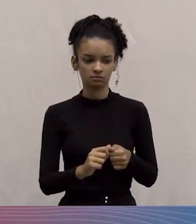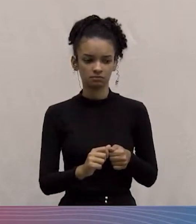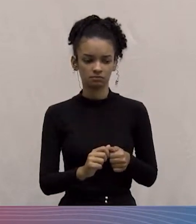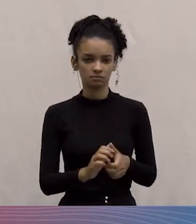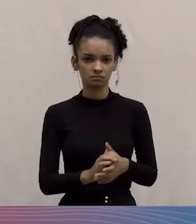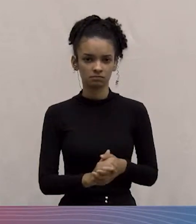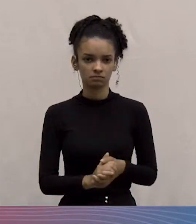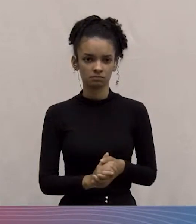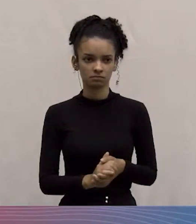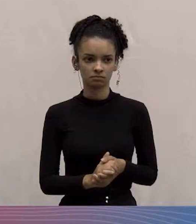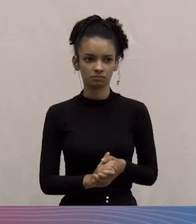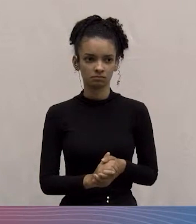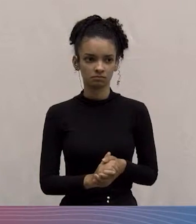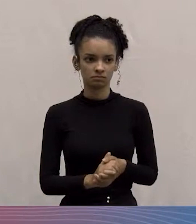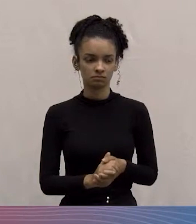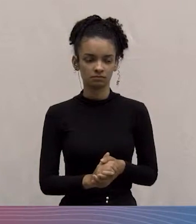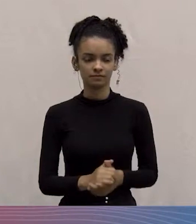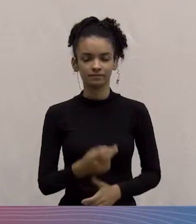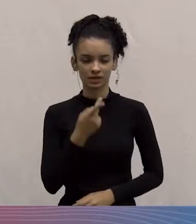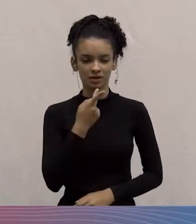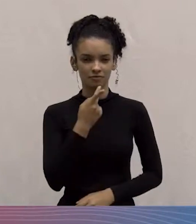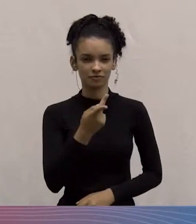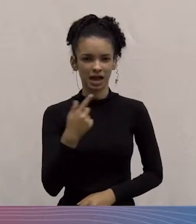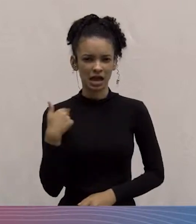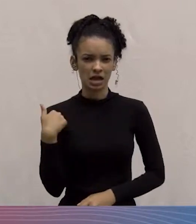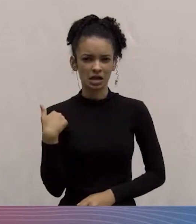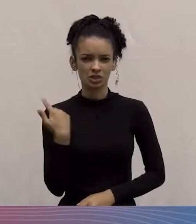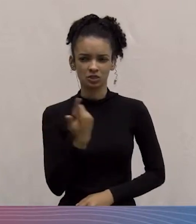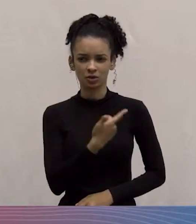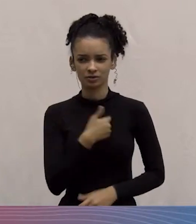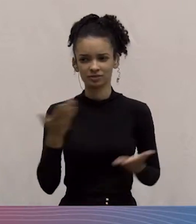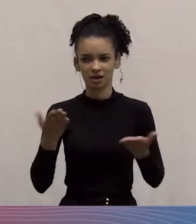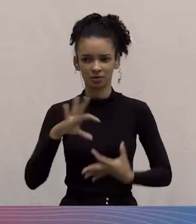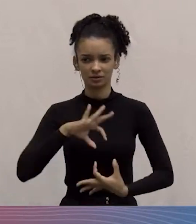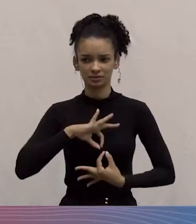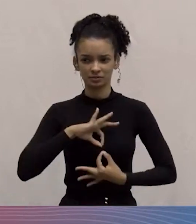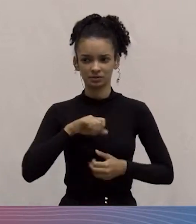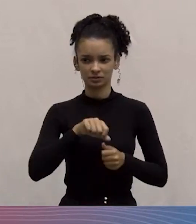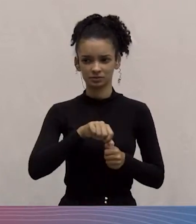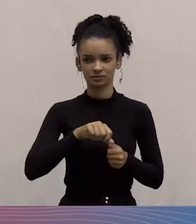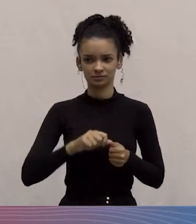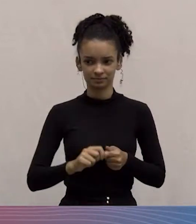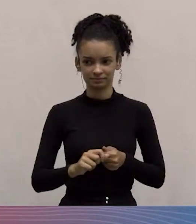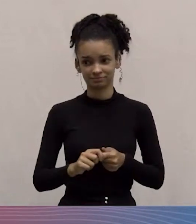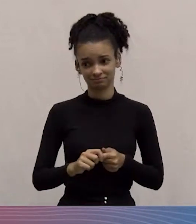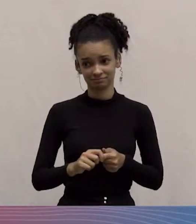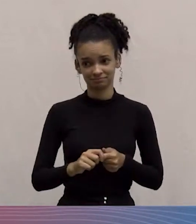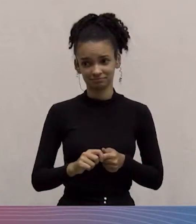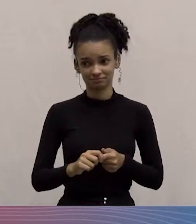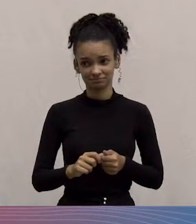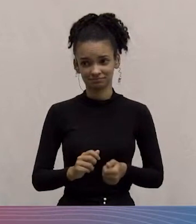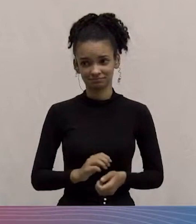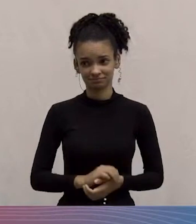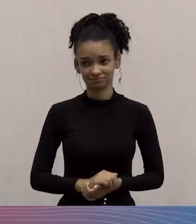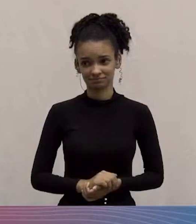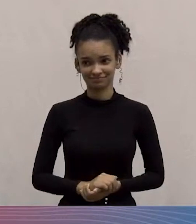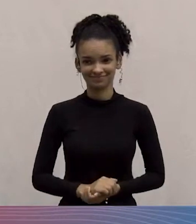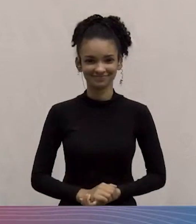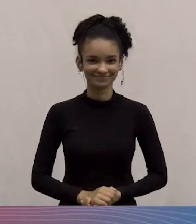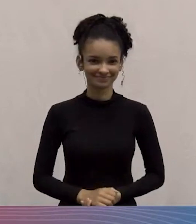Diga para si mesmo: nós é que somos a circuncisão. Nós. Sabe por